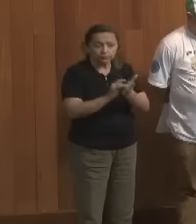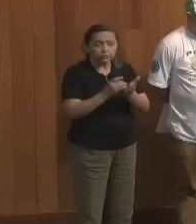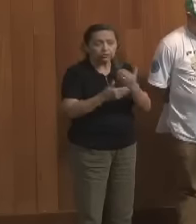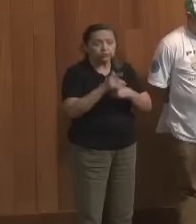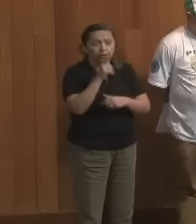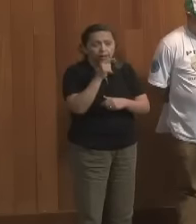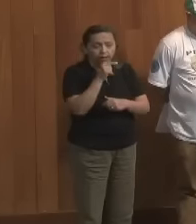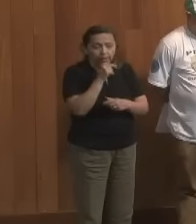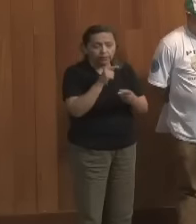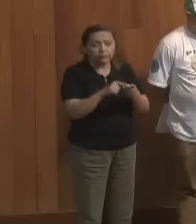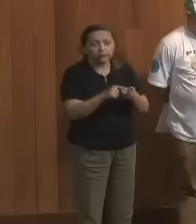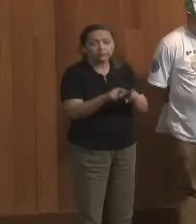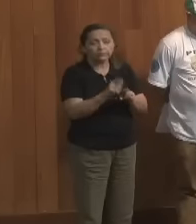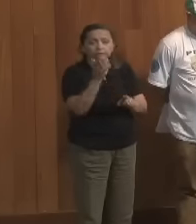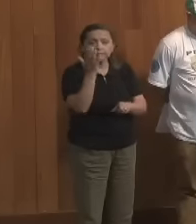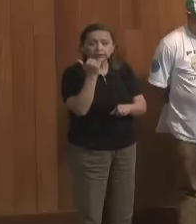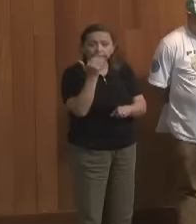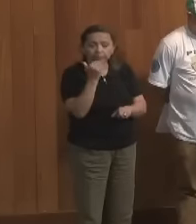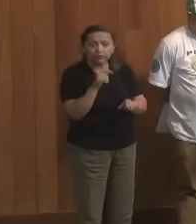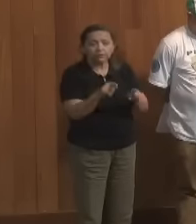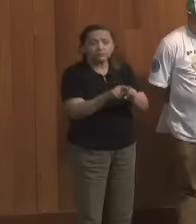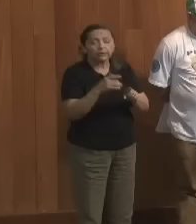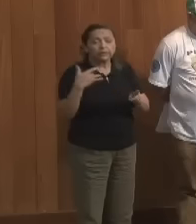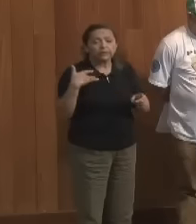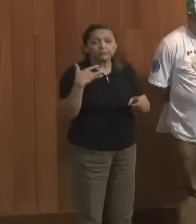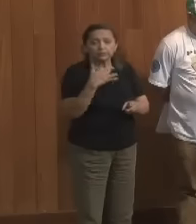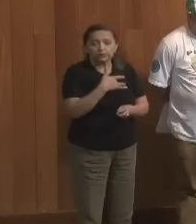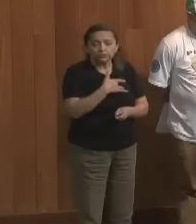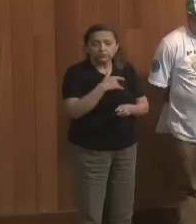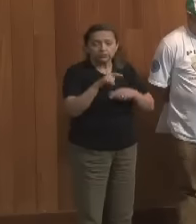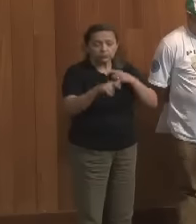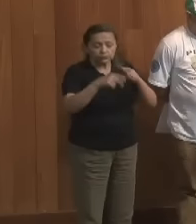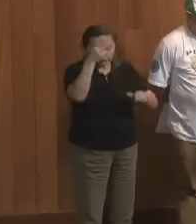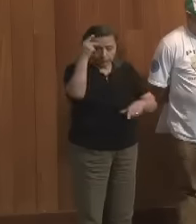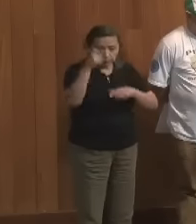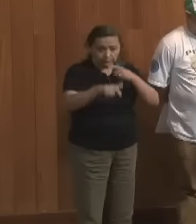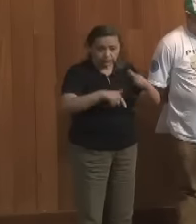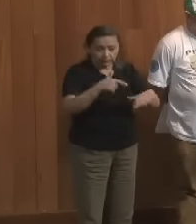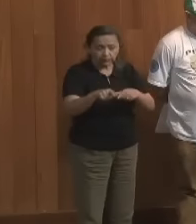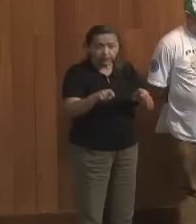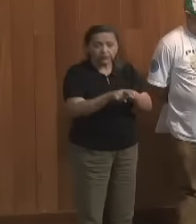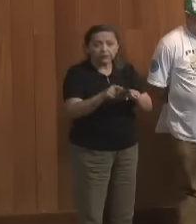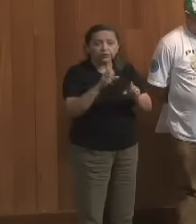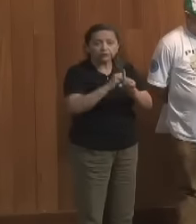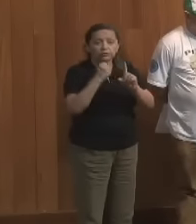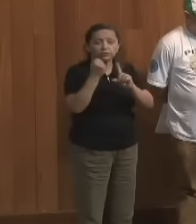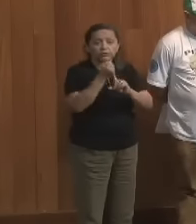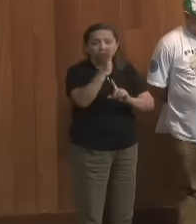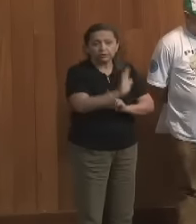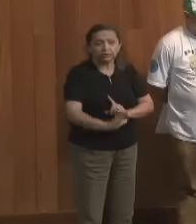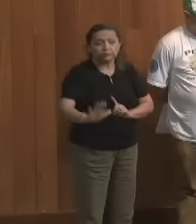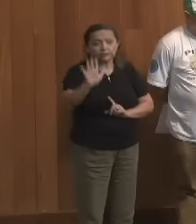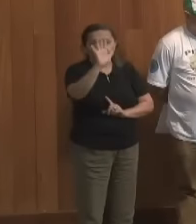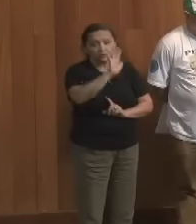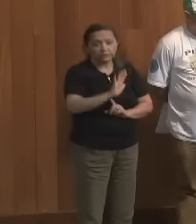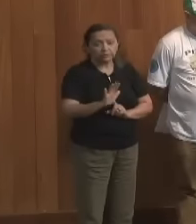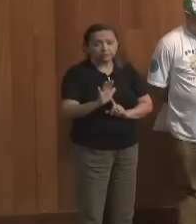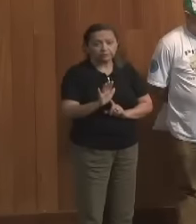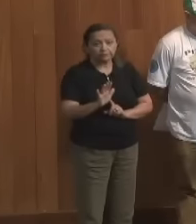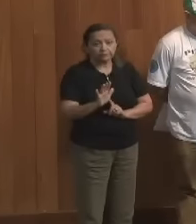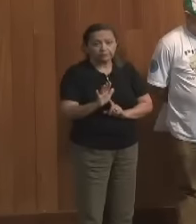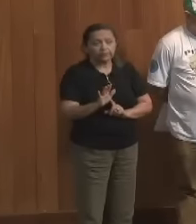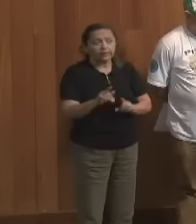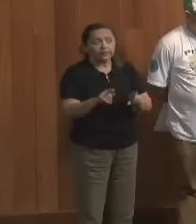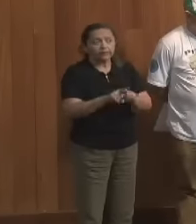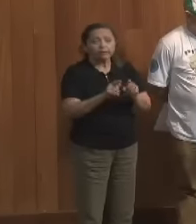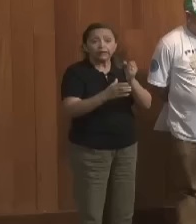água bruta, os alimentos e a saúde do trabalhador e a sociedade em geral. Além